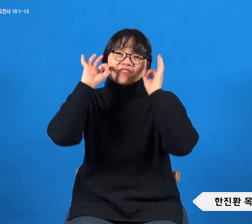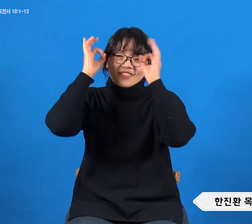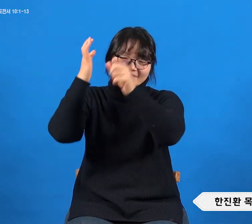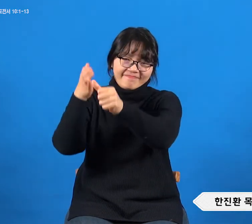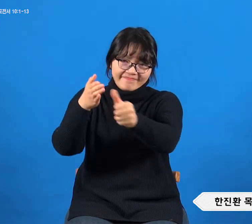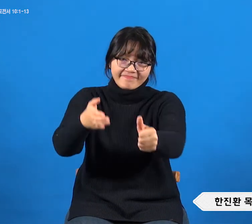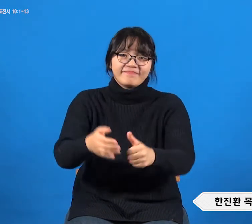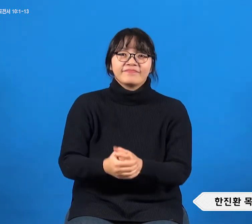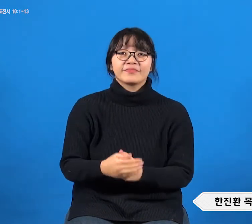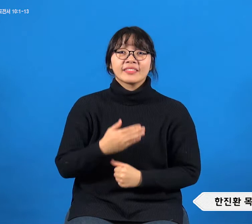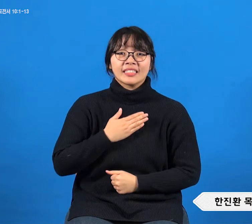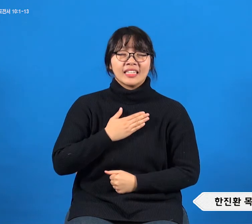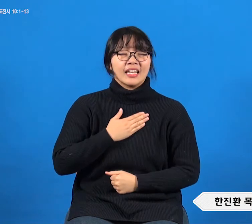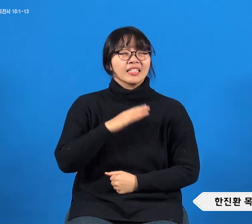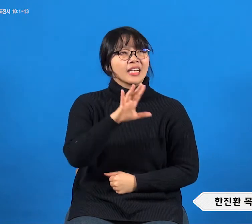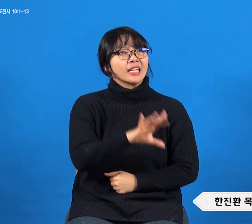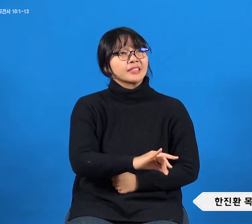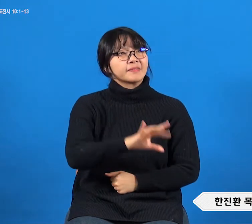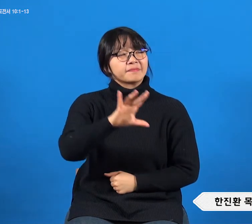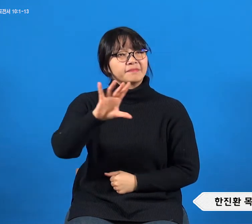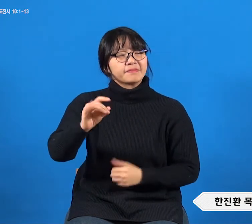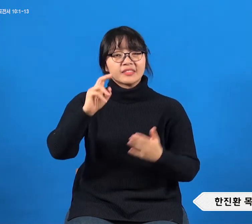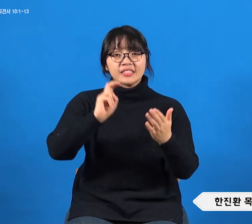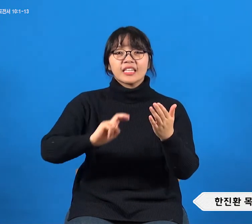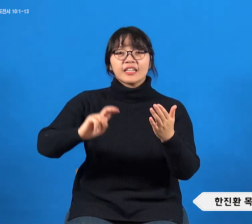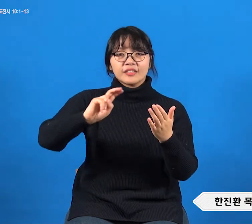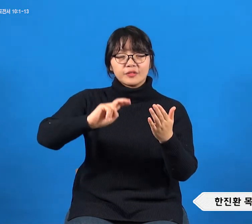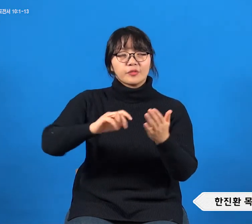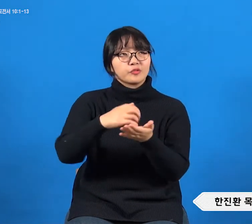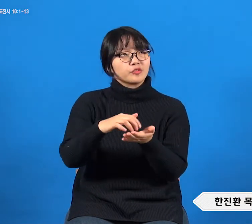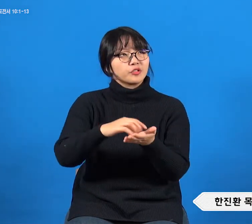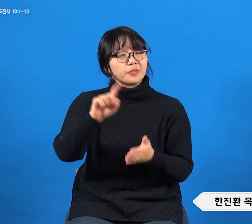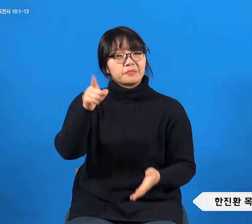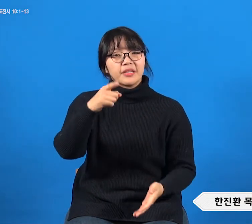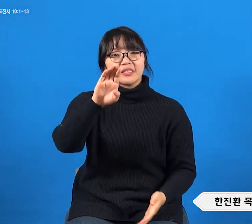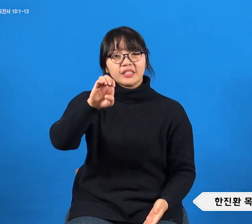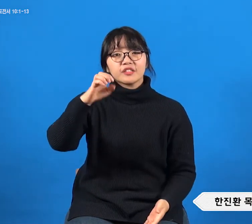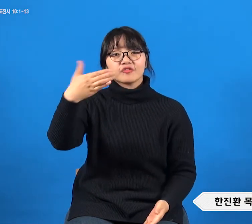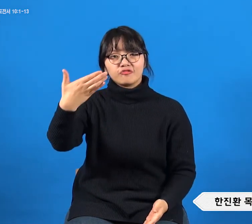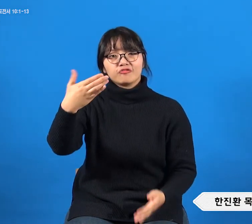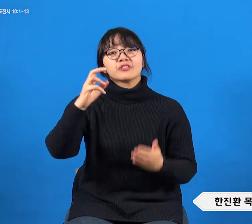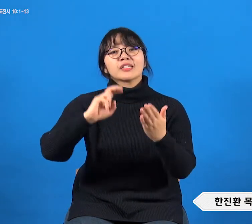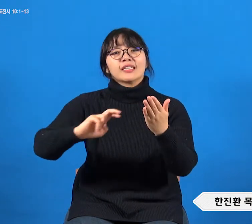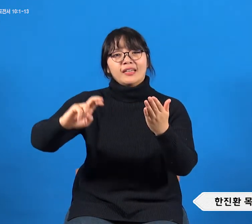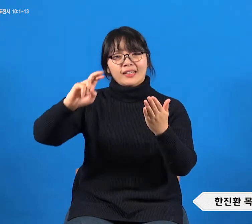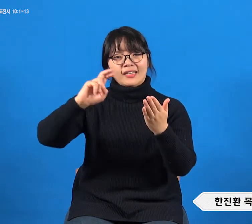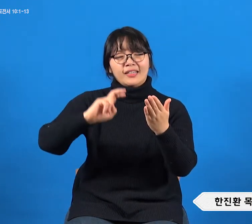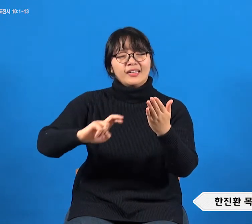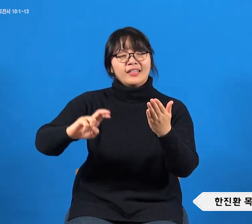저는 종종 찬송가 149장을 부르면서 좀 묵상을 할 때가 있습니다.